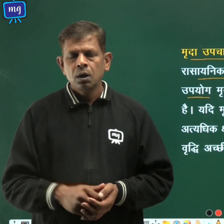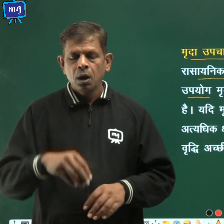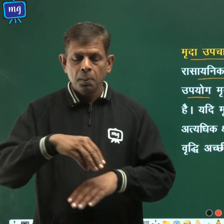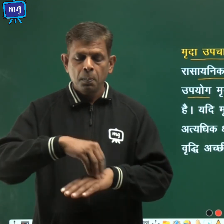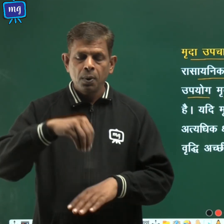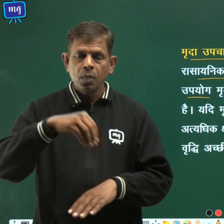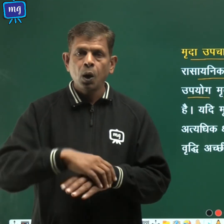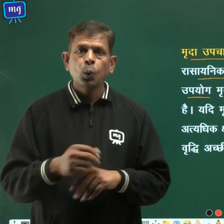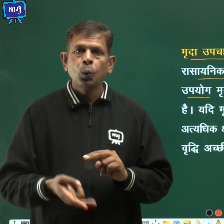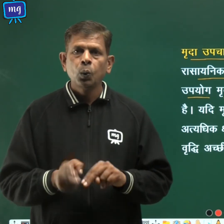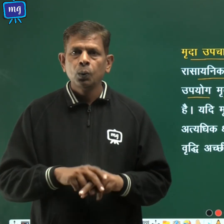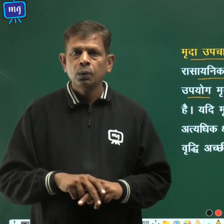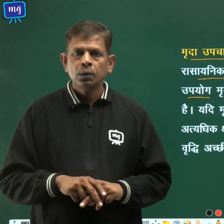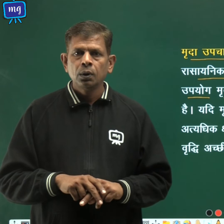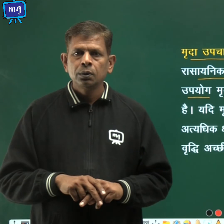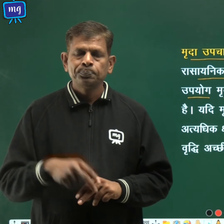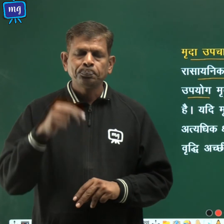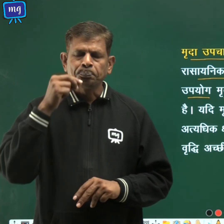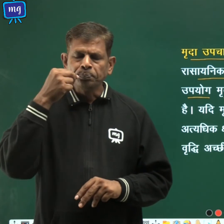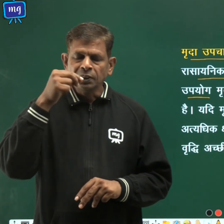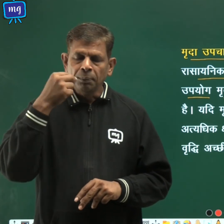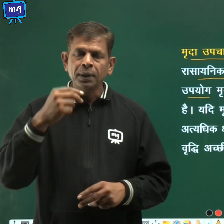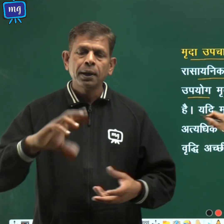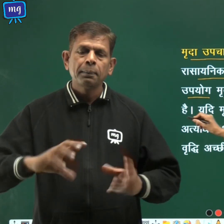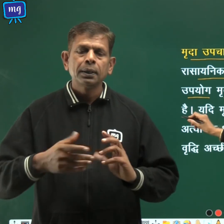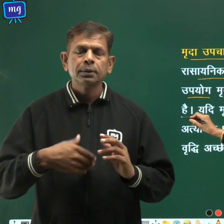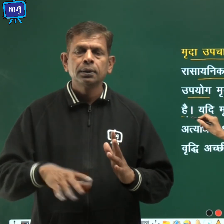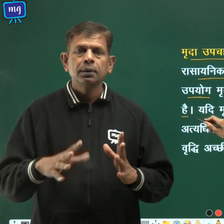मृदा को अम्लीय बना देता है।